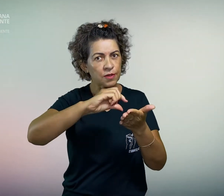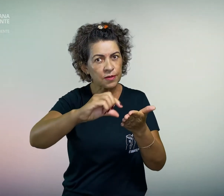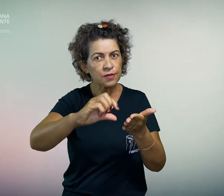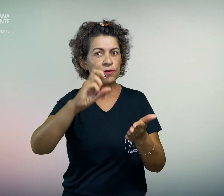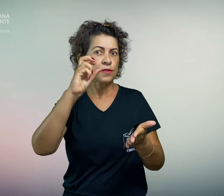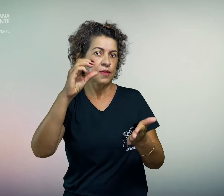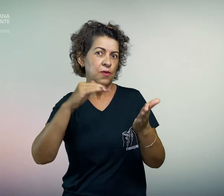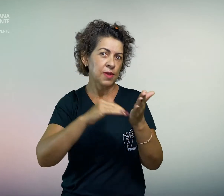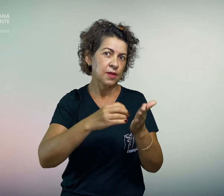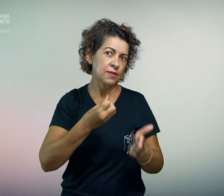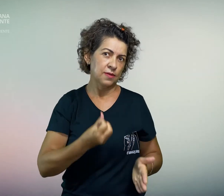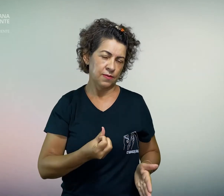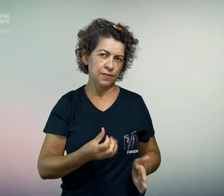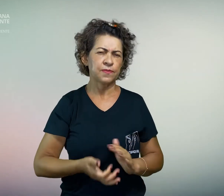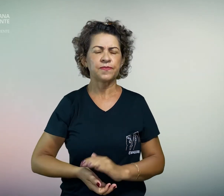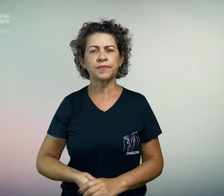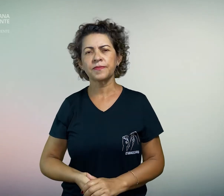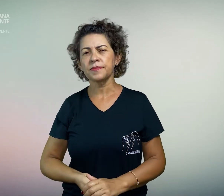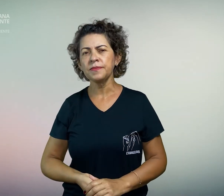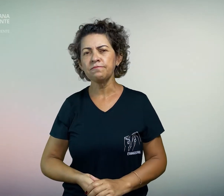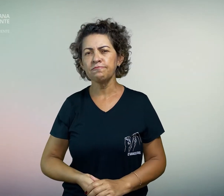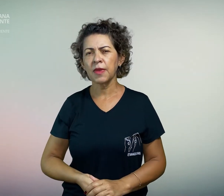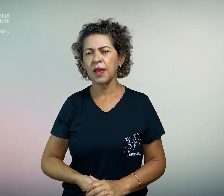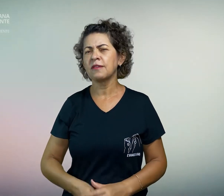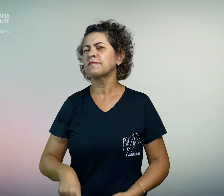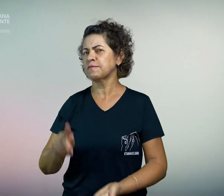20, versos 5 e 6.